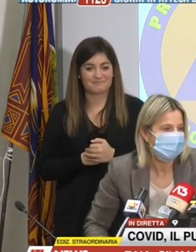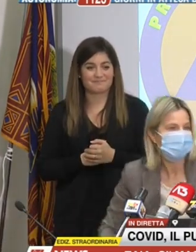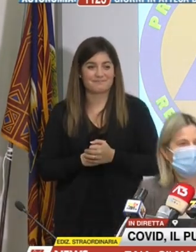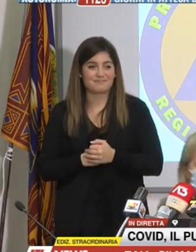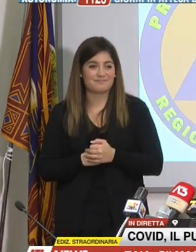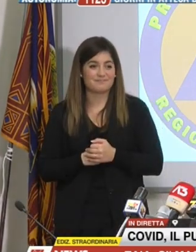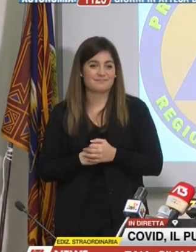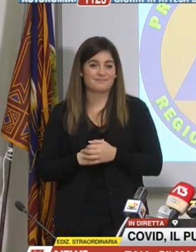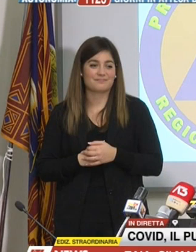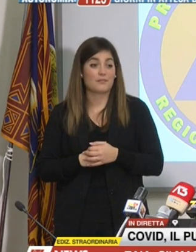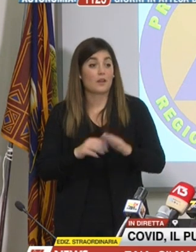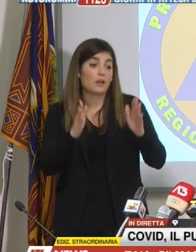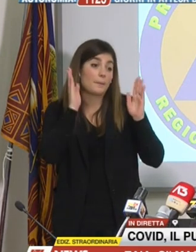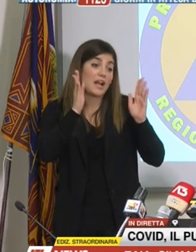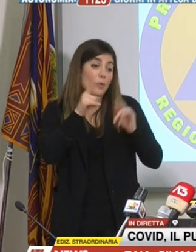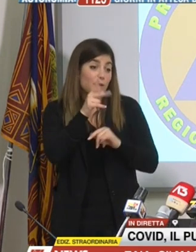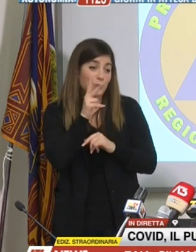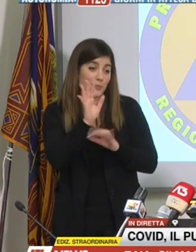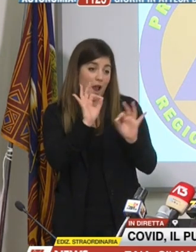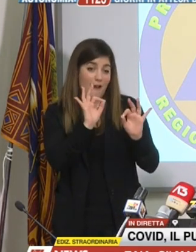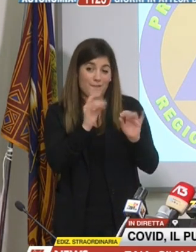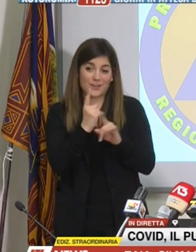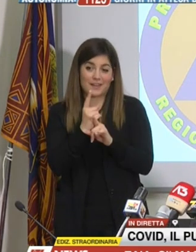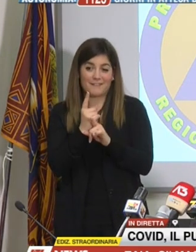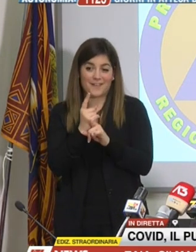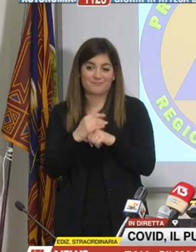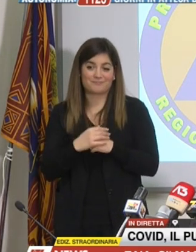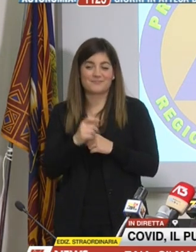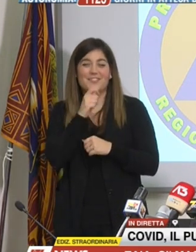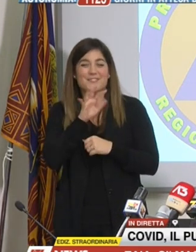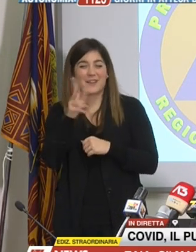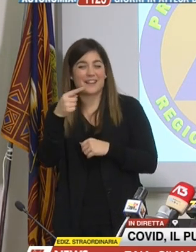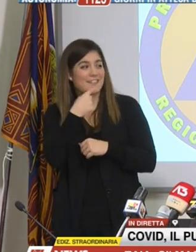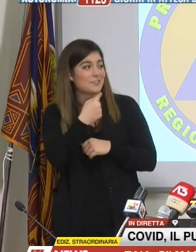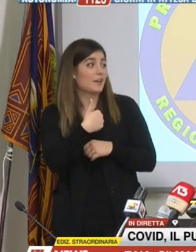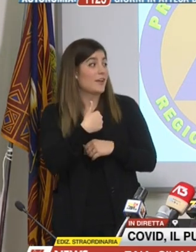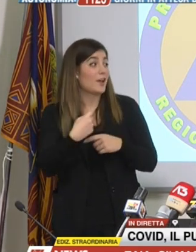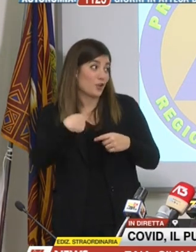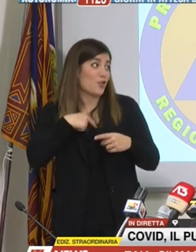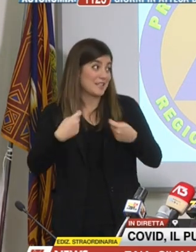Albino fa bravo. Io e Albino andremo a fare la spesa presto la mattina, fra un po', Presidente.